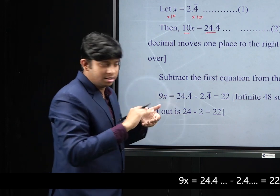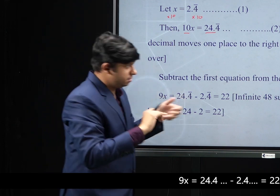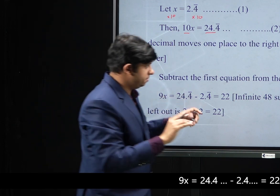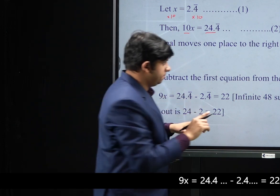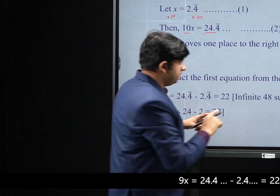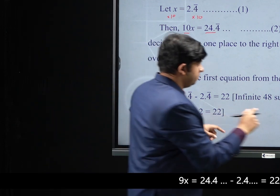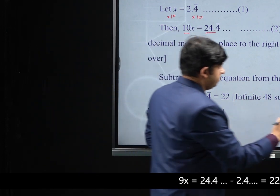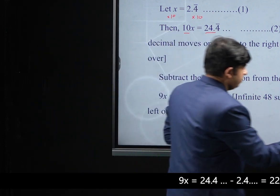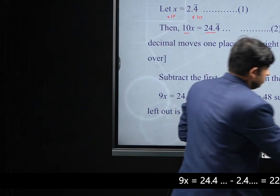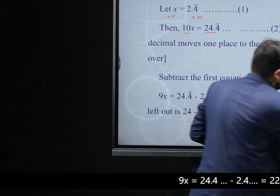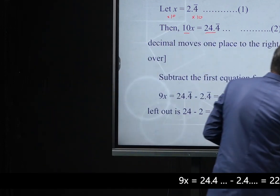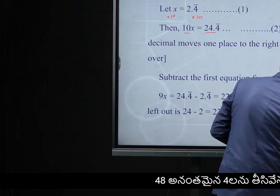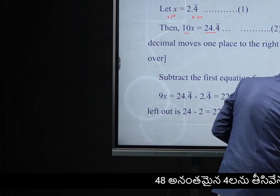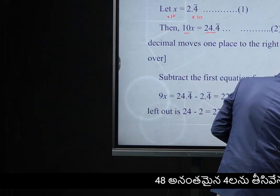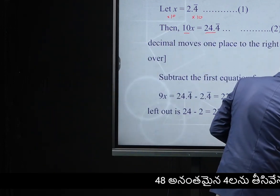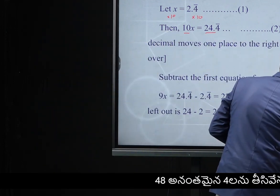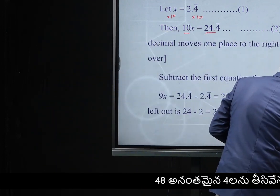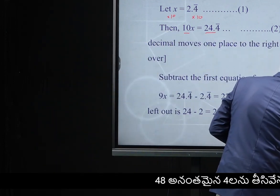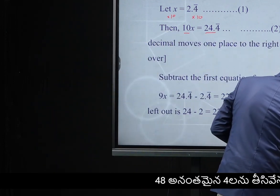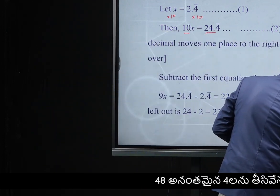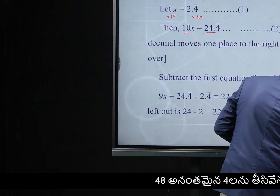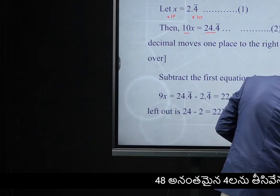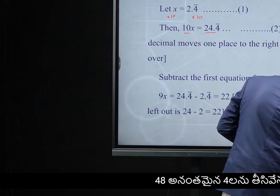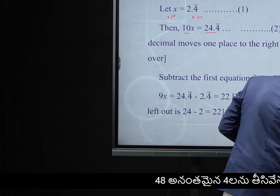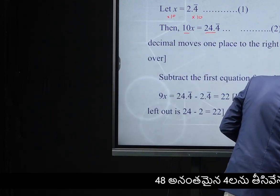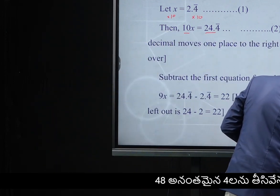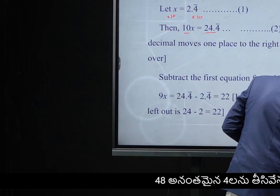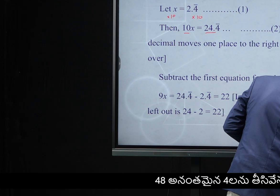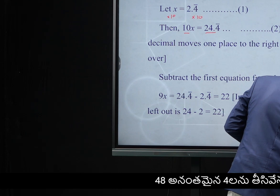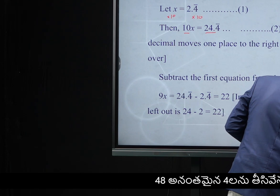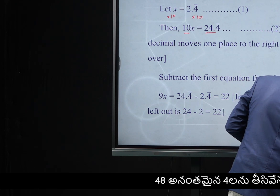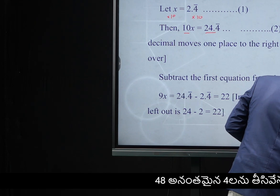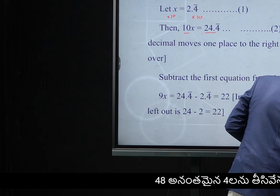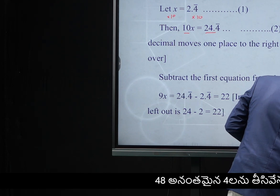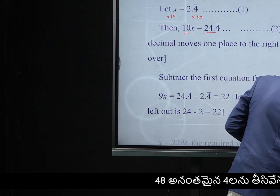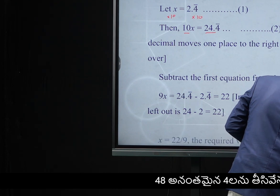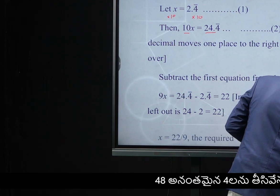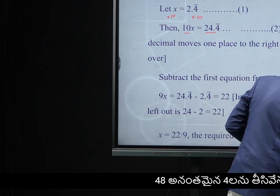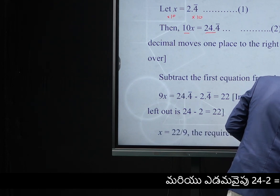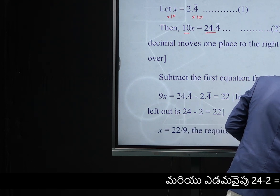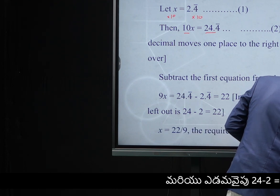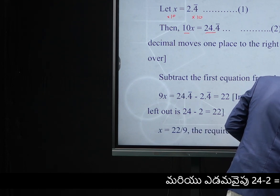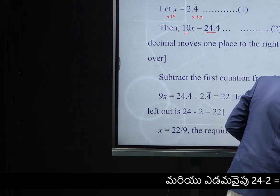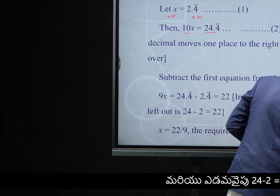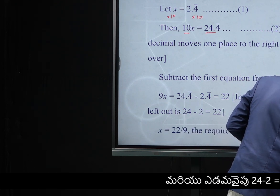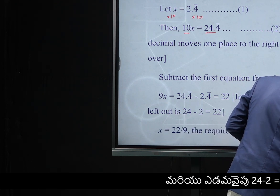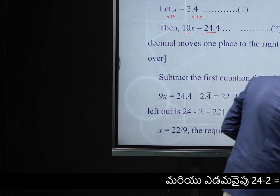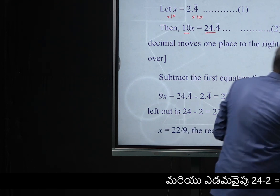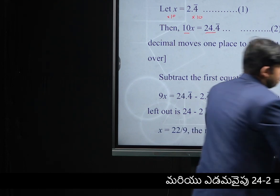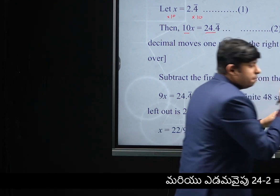22). 48 అనంతమైన 4లను తీసేస్తుంది మరియు ఎడమవైపు 24 -